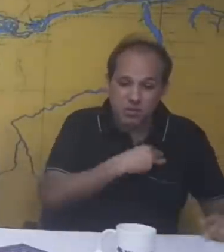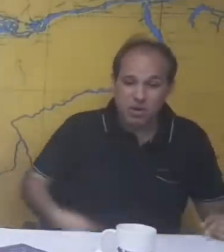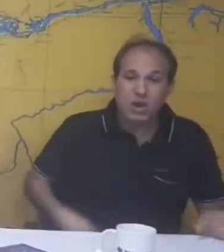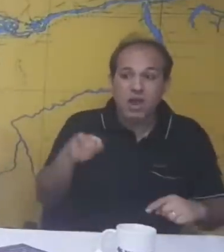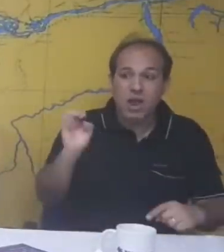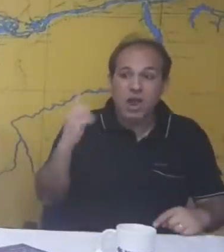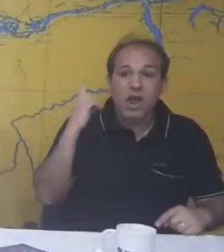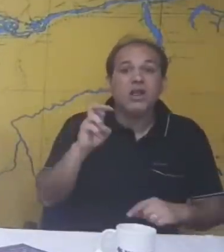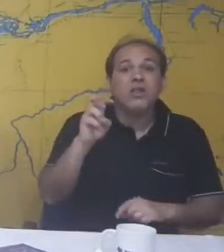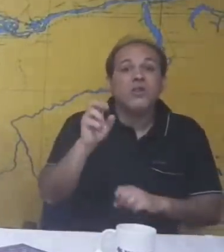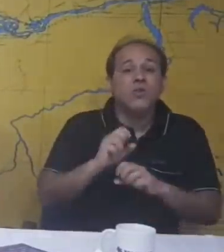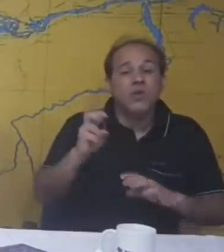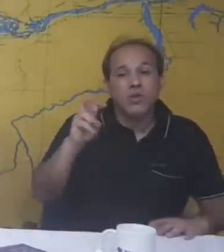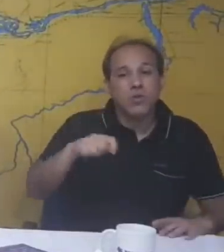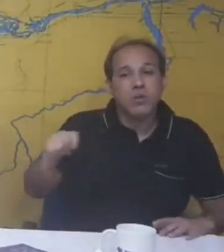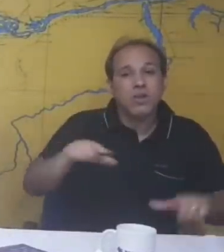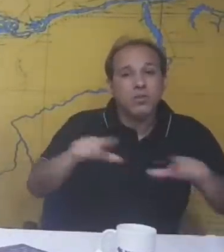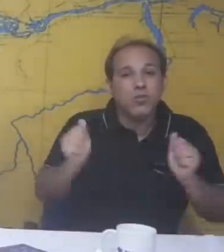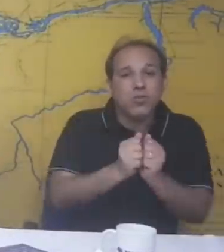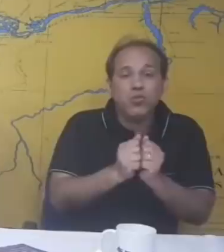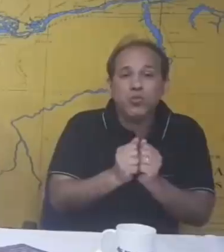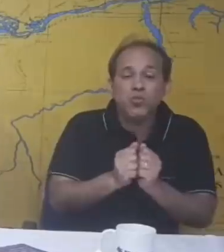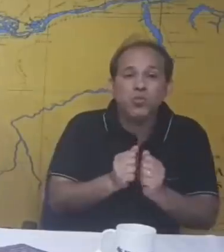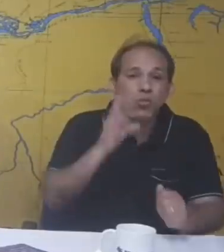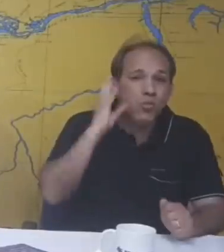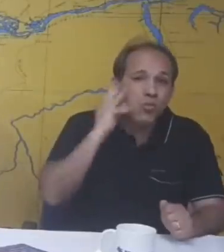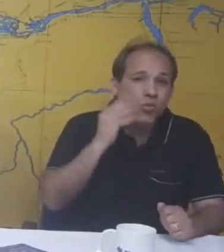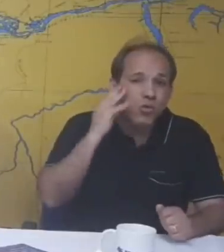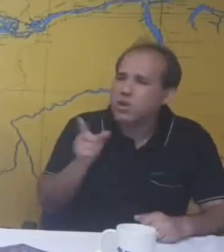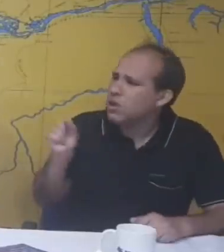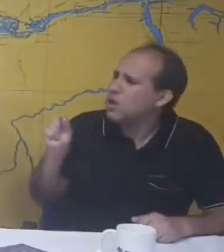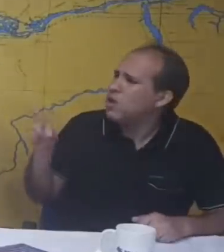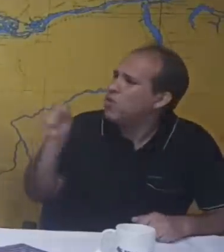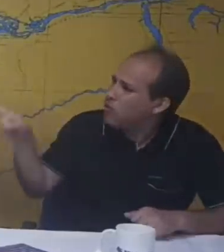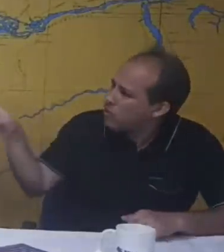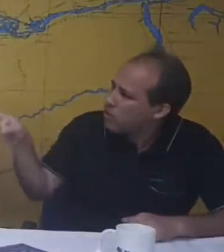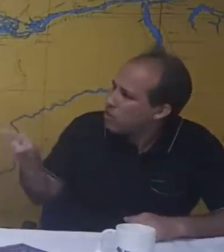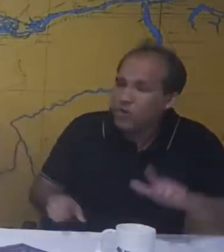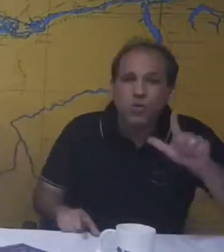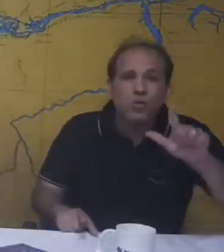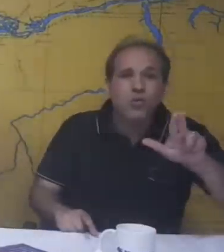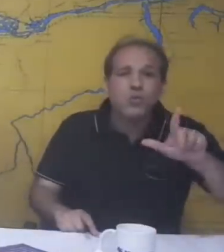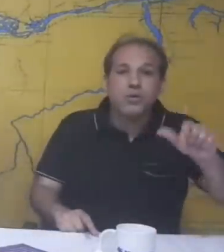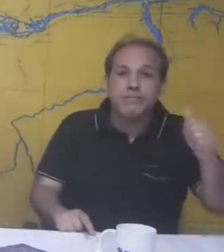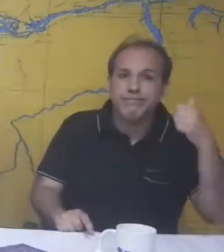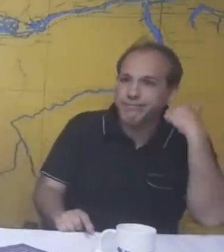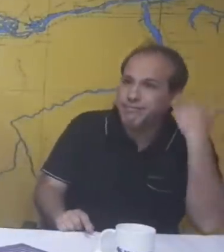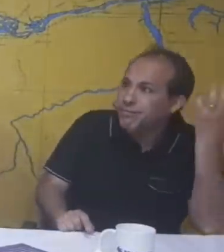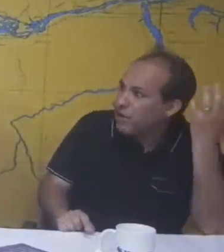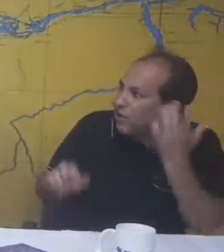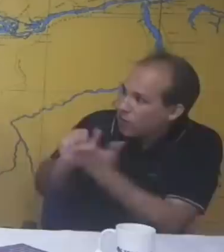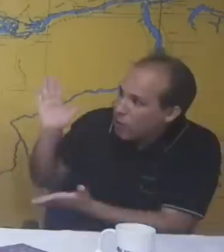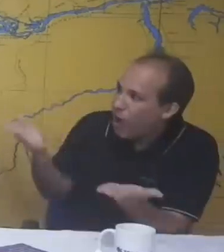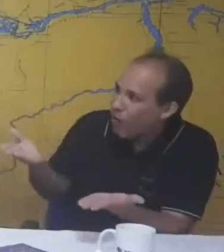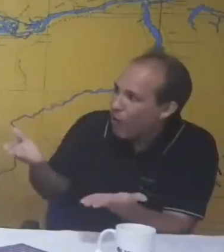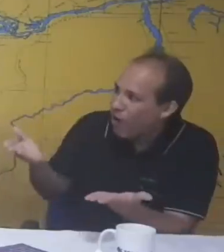5 meses trabalhando com o Dias Toffoli. Você foi promovido por quem? Pelo Lula. Pelo Lula. Vai sair